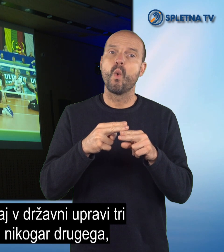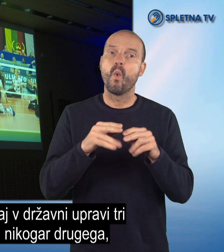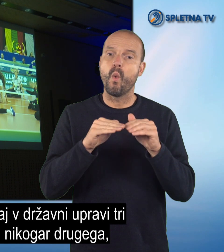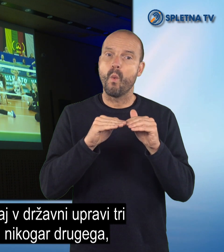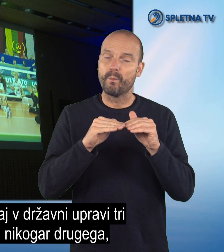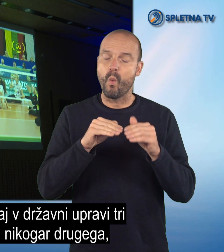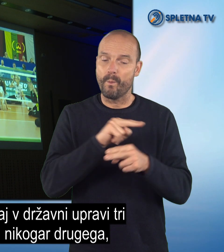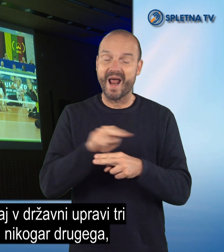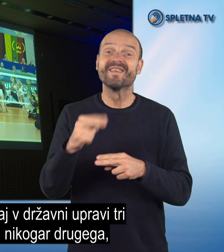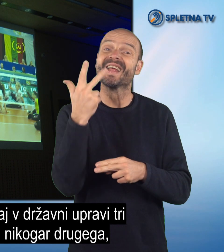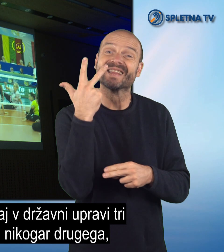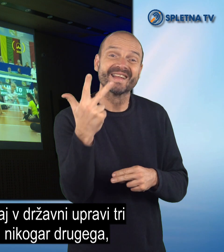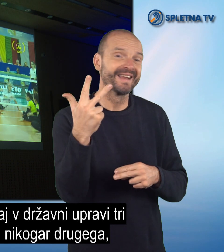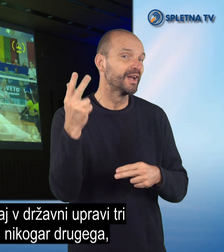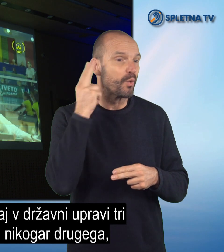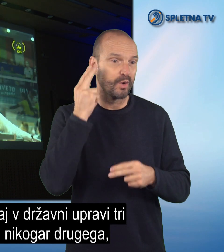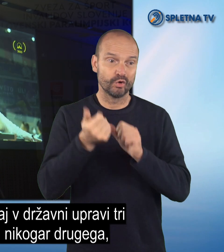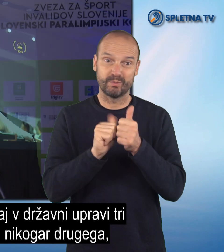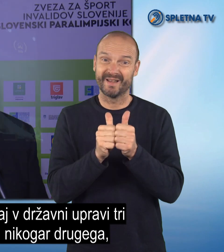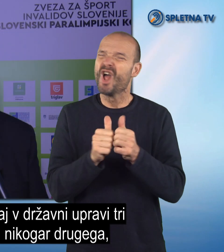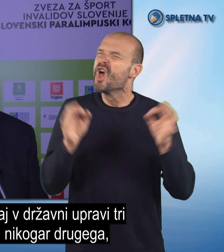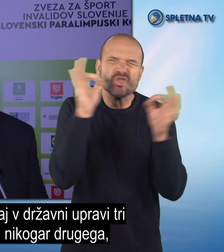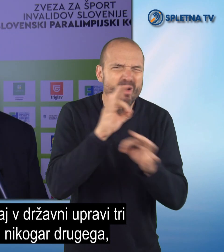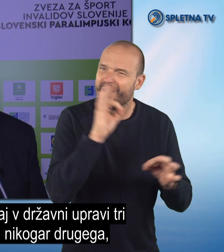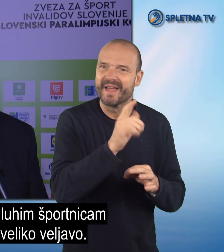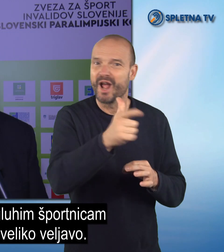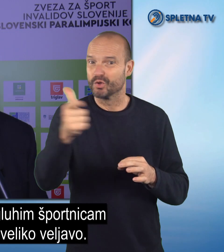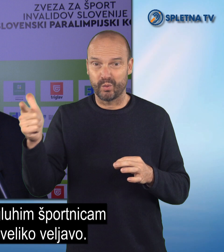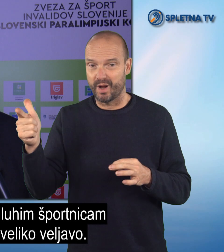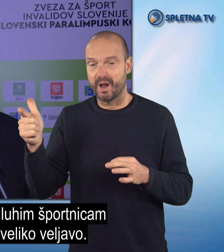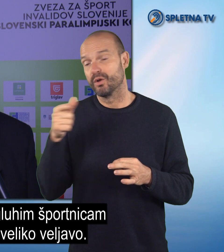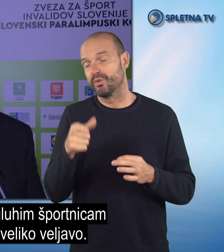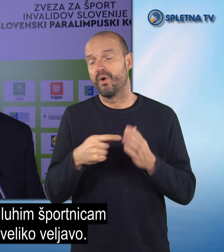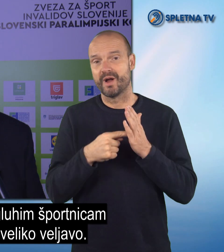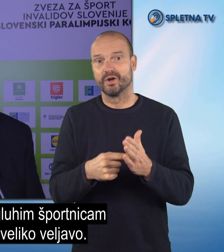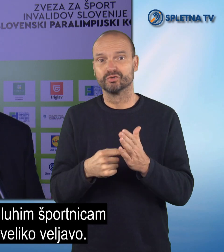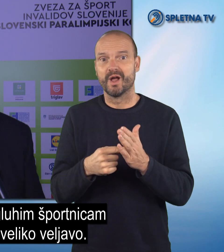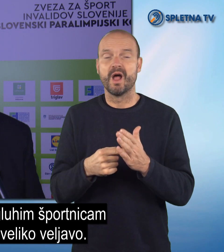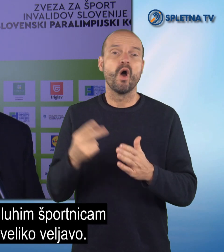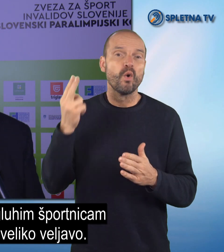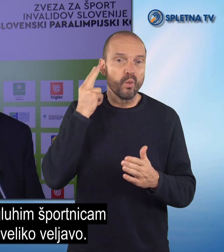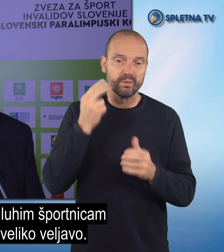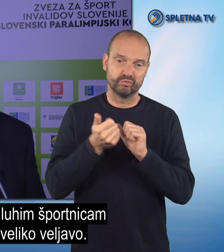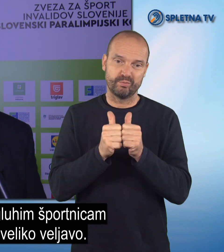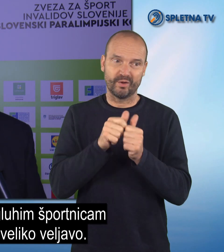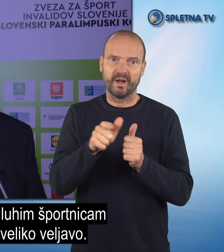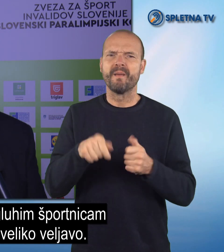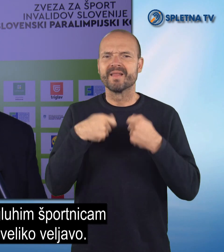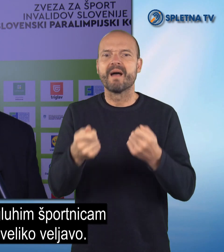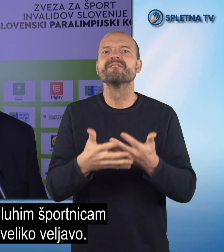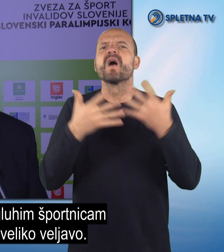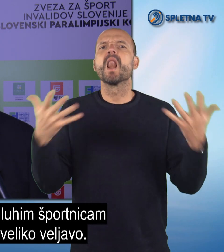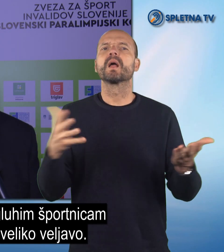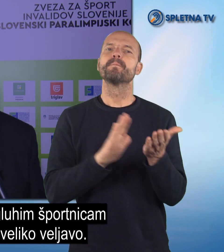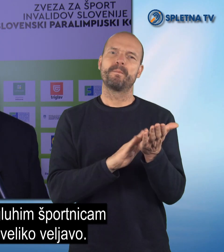upravi v Dursu 3 gluhe športnike in nikogar drugega, tako da dajemo gluhim športnikom in športnim